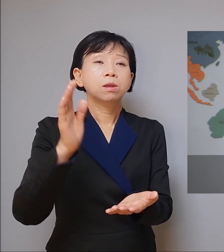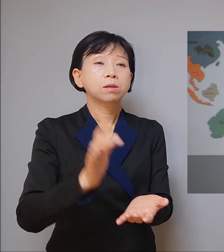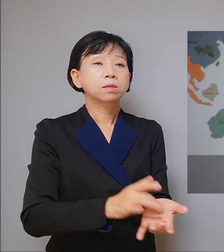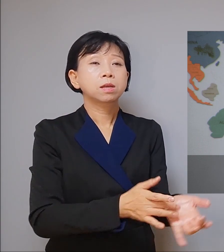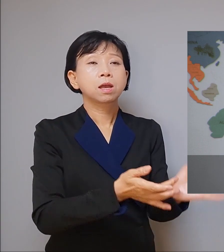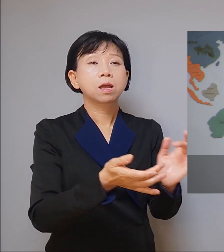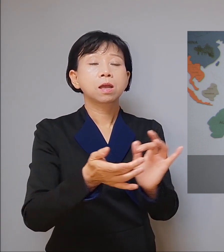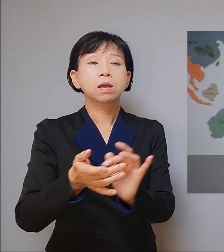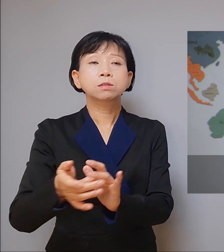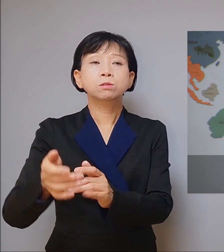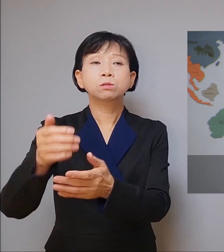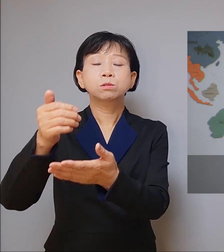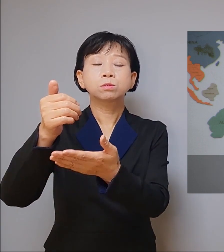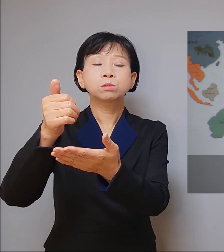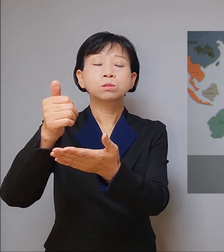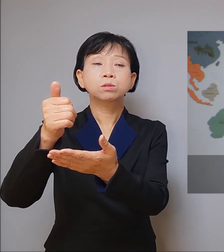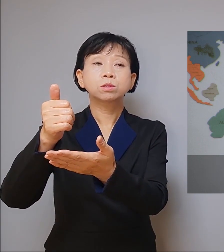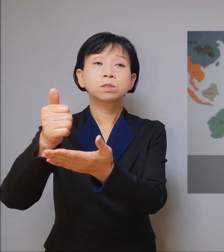말고